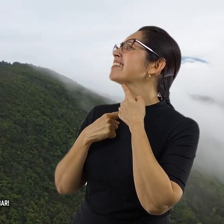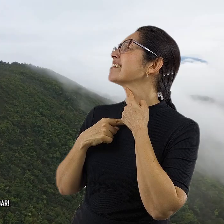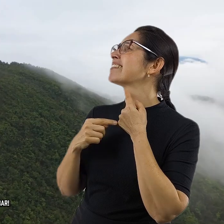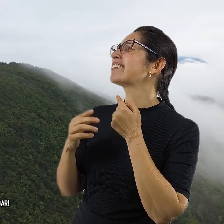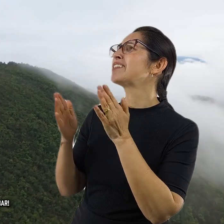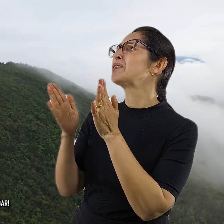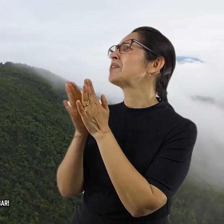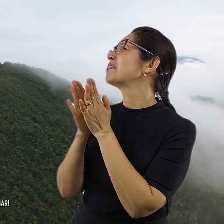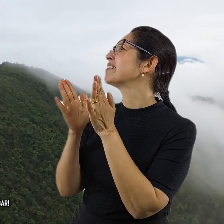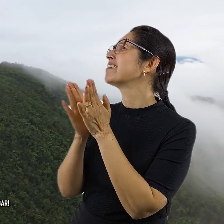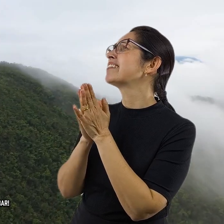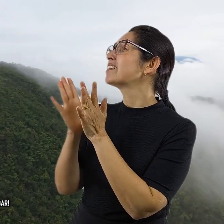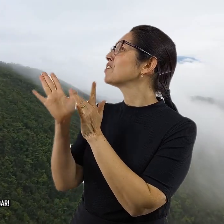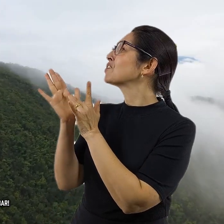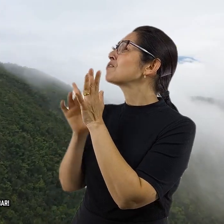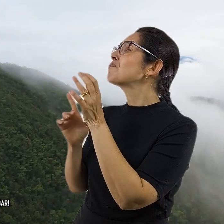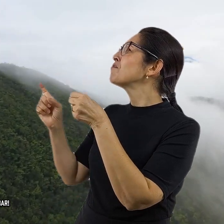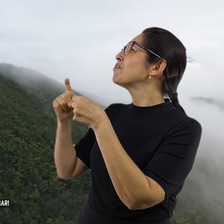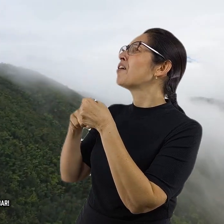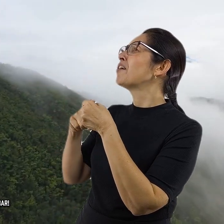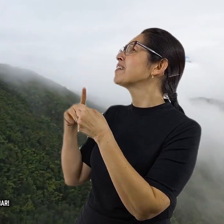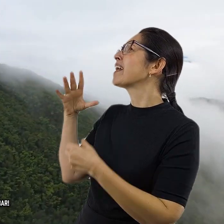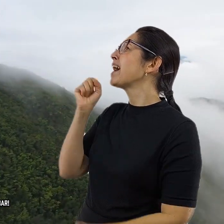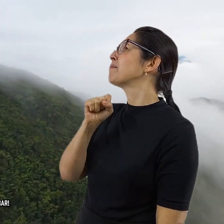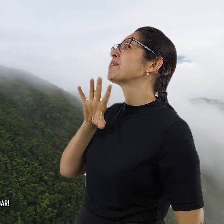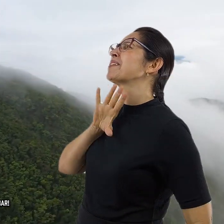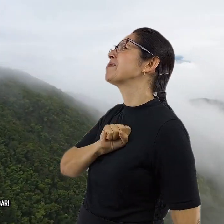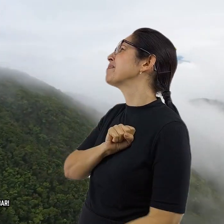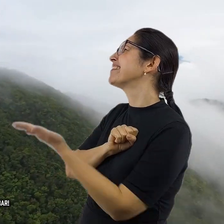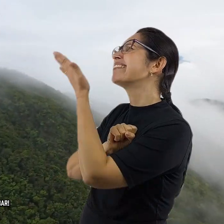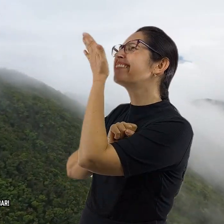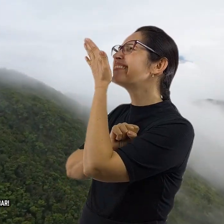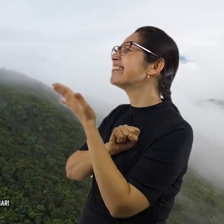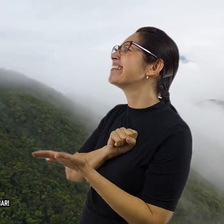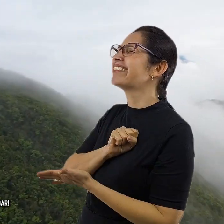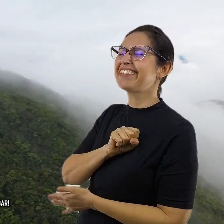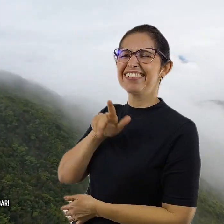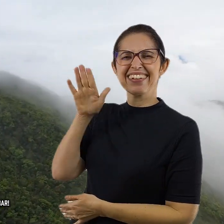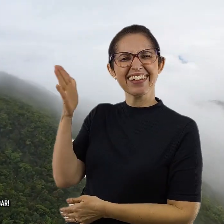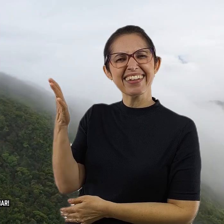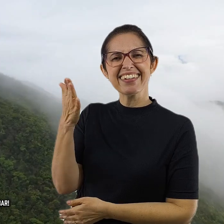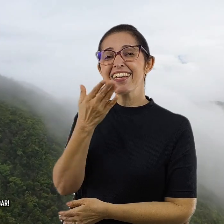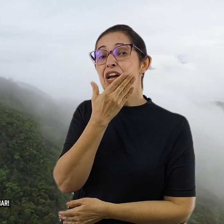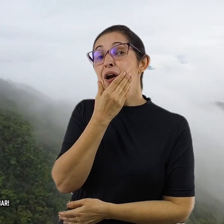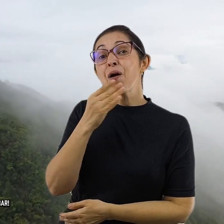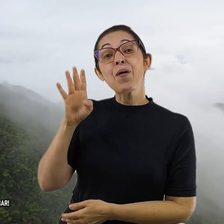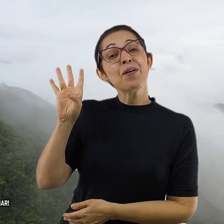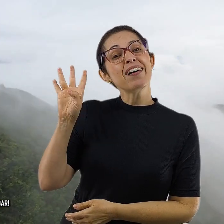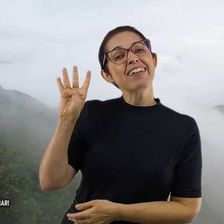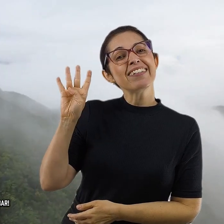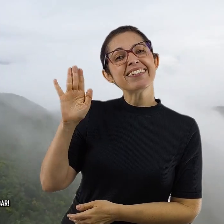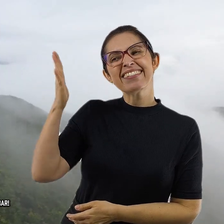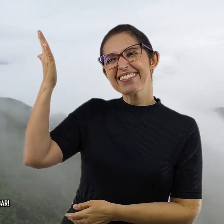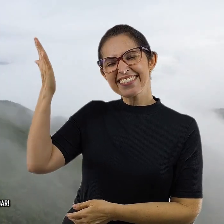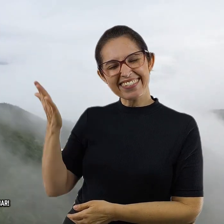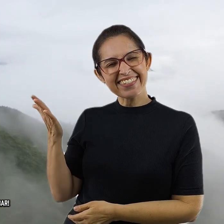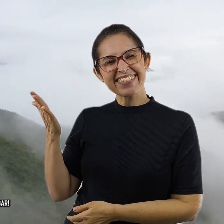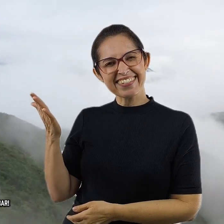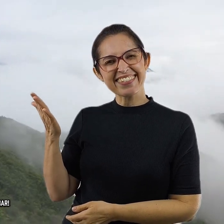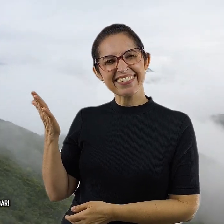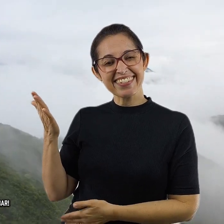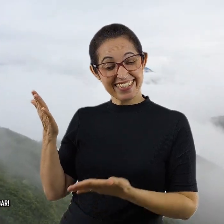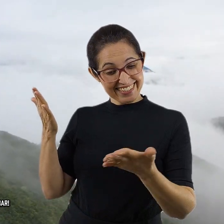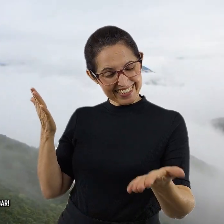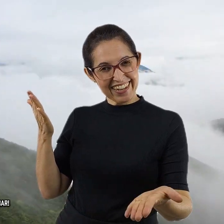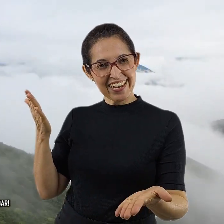sua vinda, porque está apaixonada por Ele, pelo noivo. É esta igreja. Não